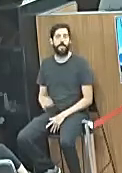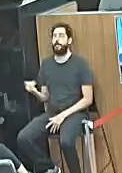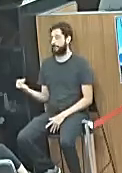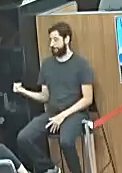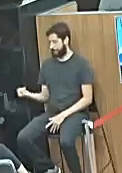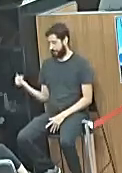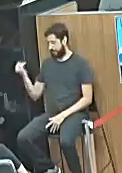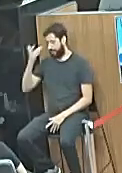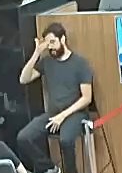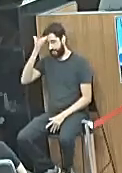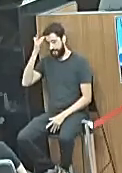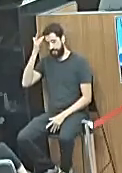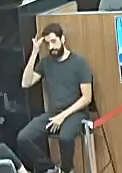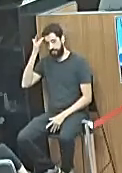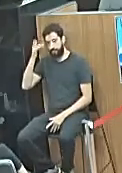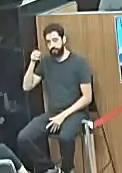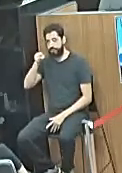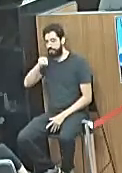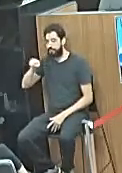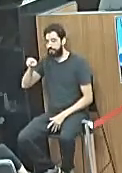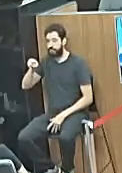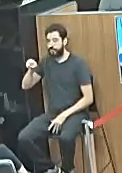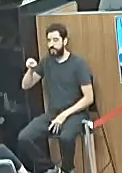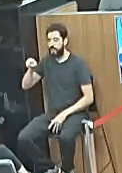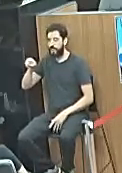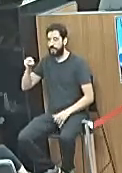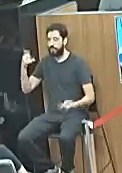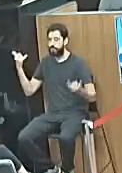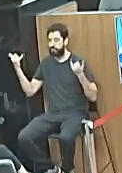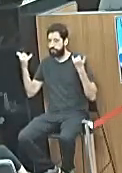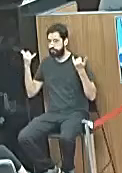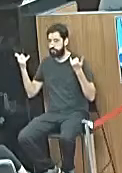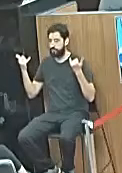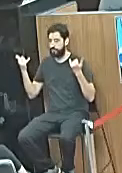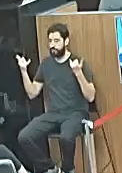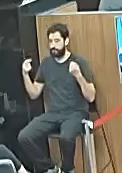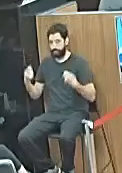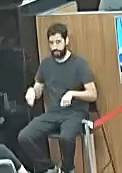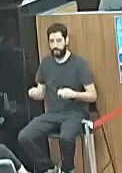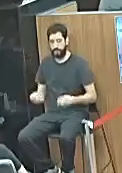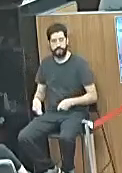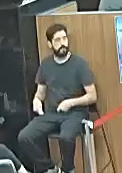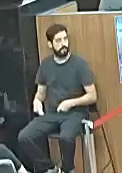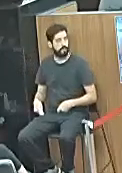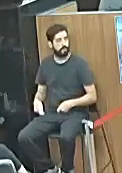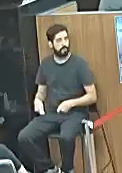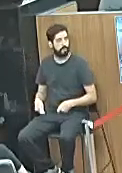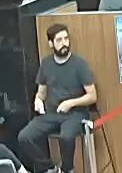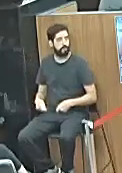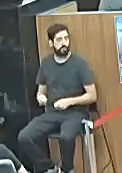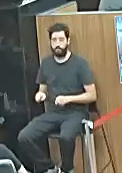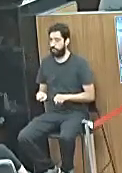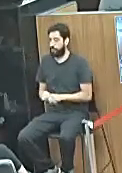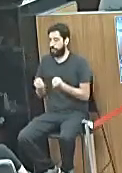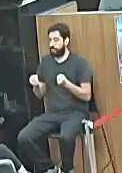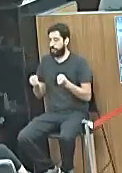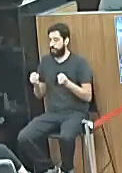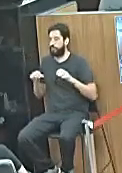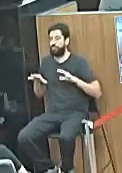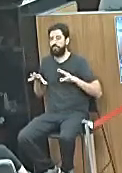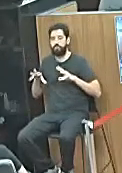sejam escutadas sejam ouvidas não é possível nós trazemos todas as demandas